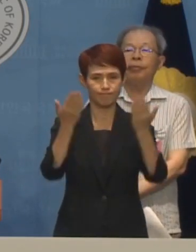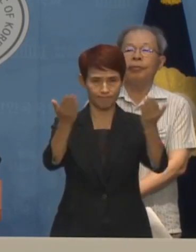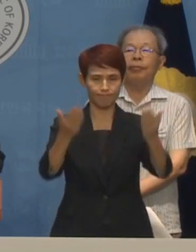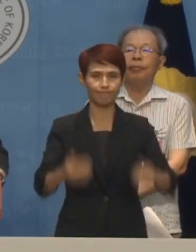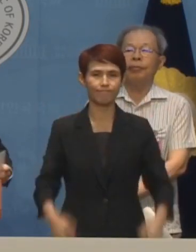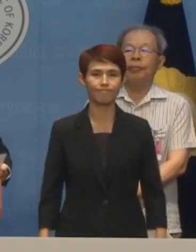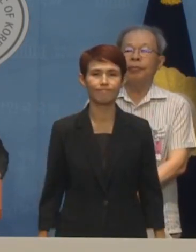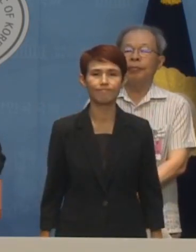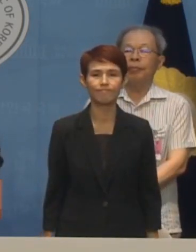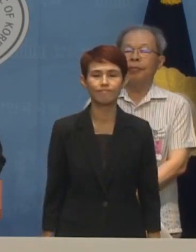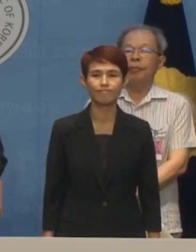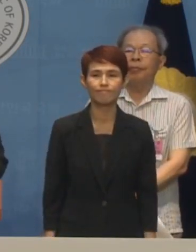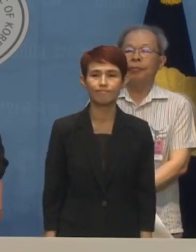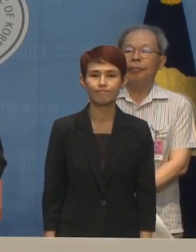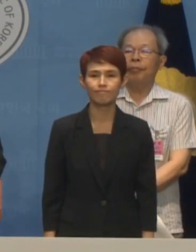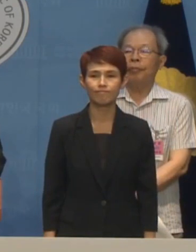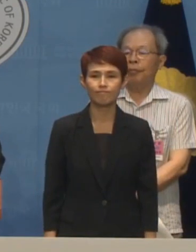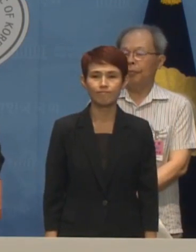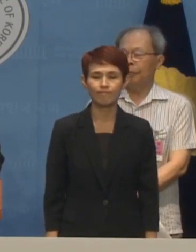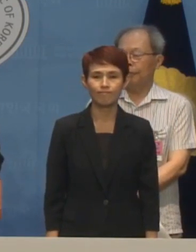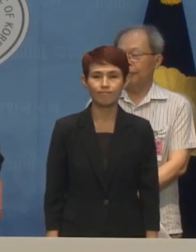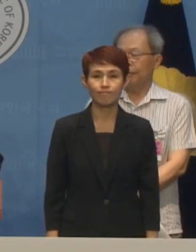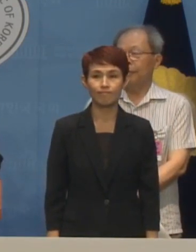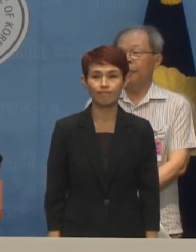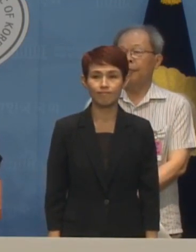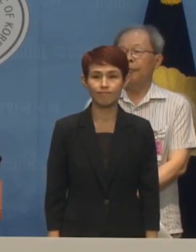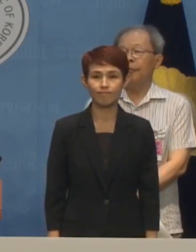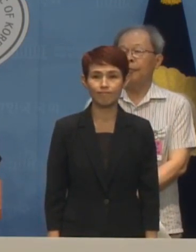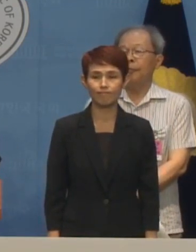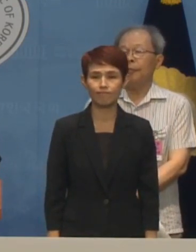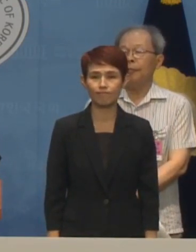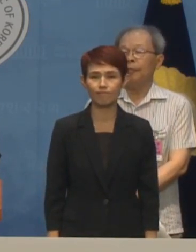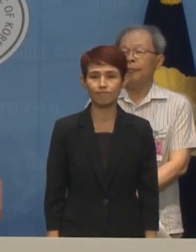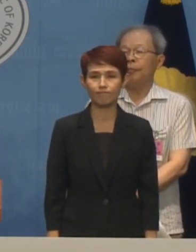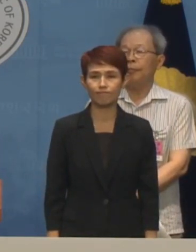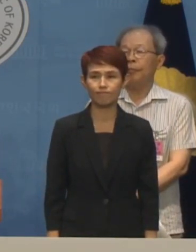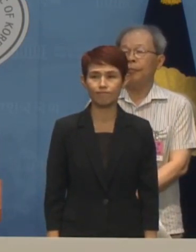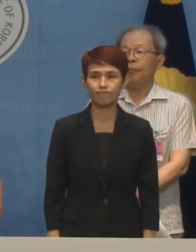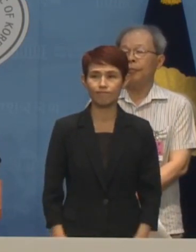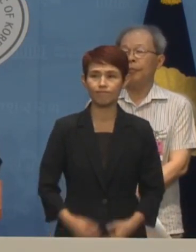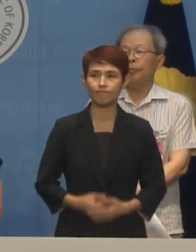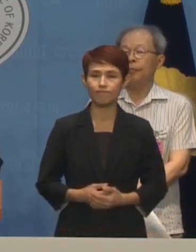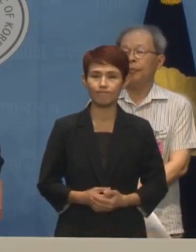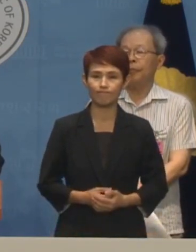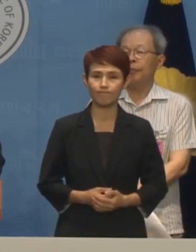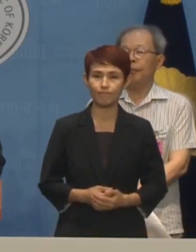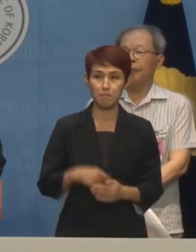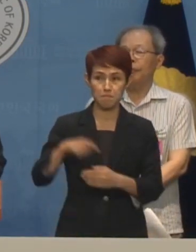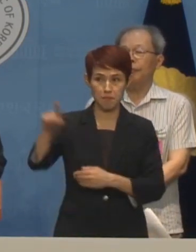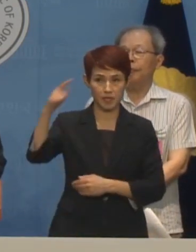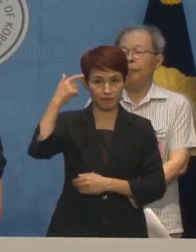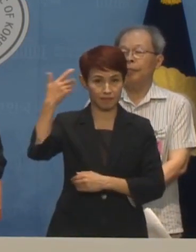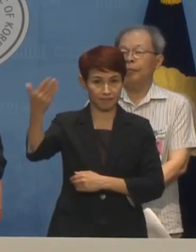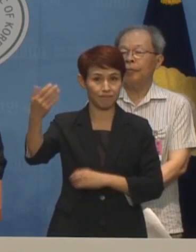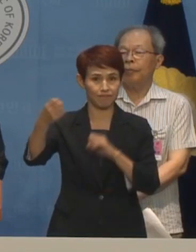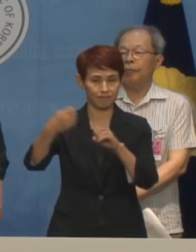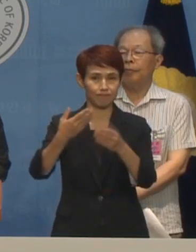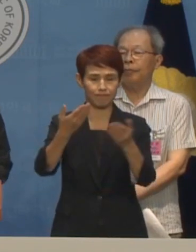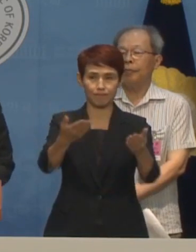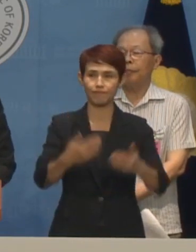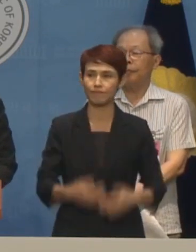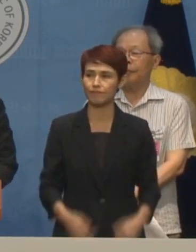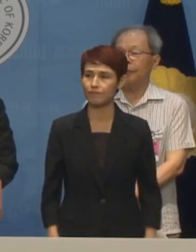일동입니다. 일단 위원님들께서는 백브리핑을 위해서 이동해 주시면 되겠고요.